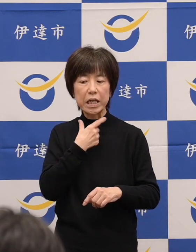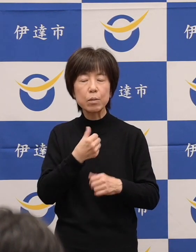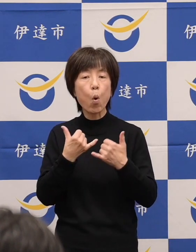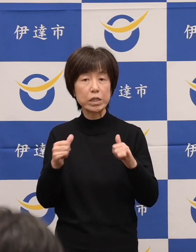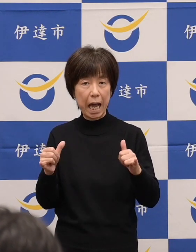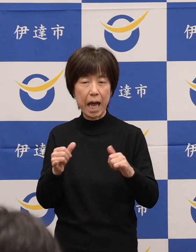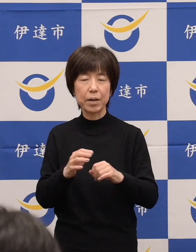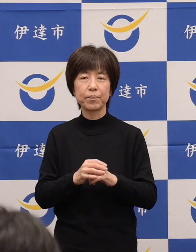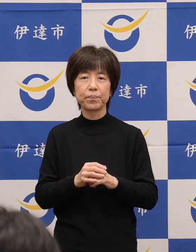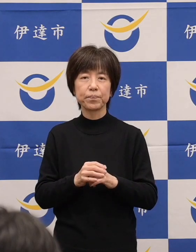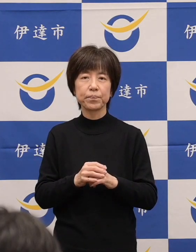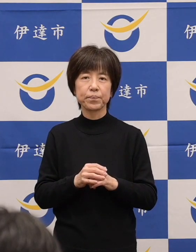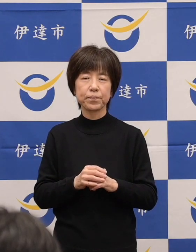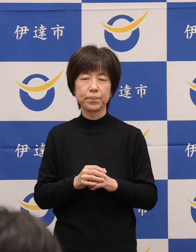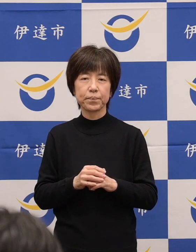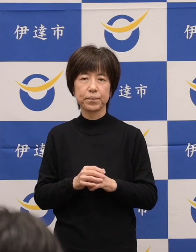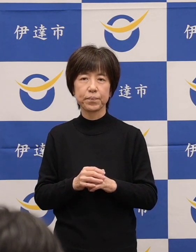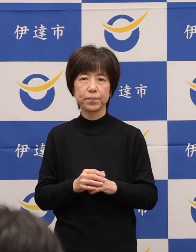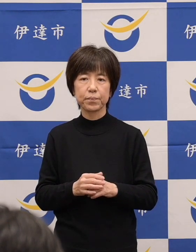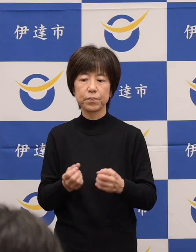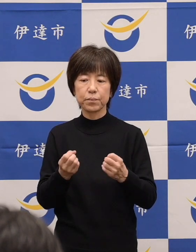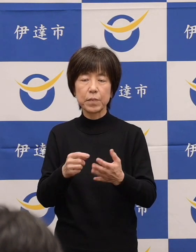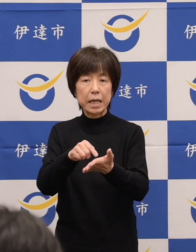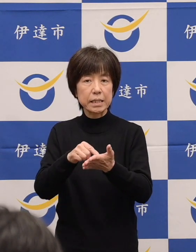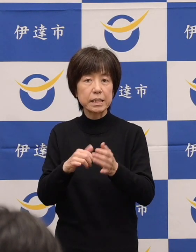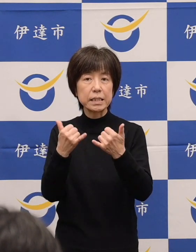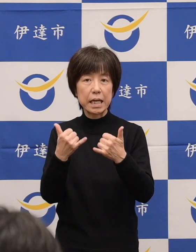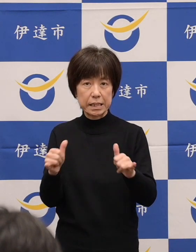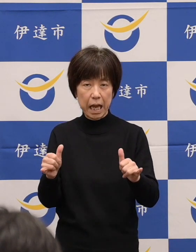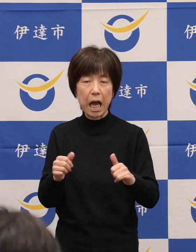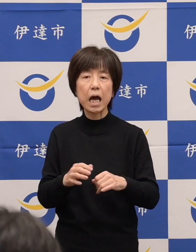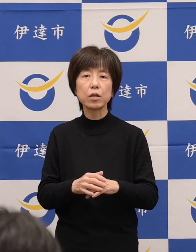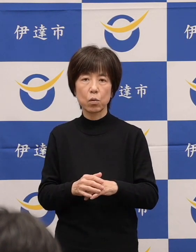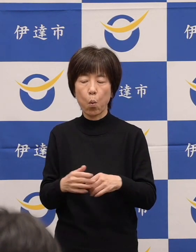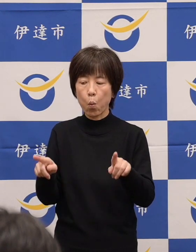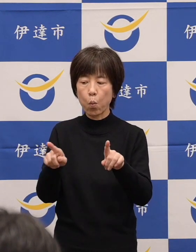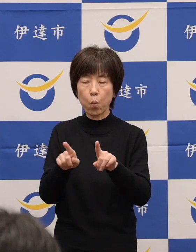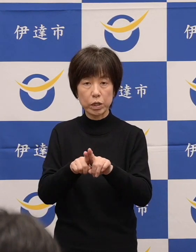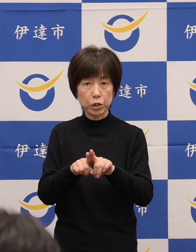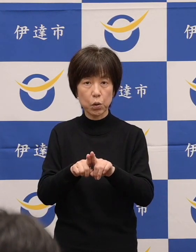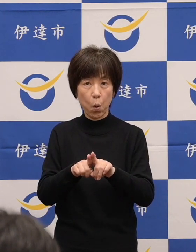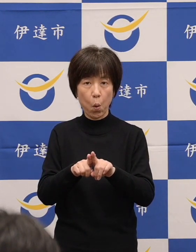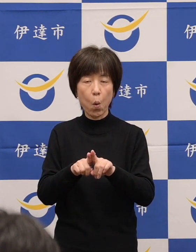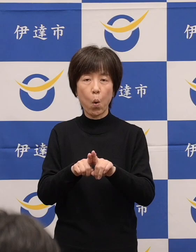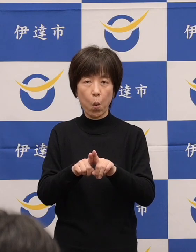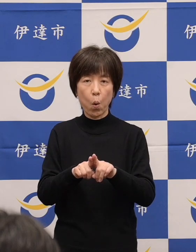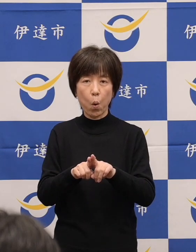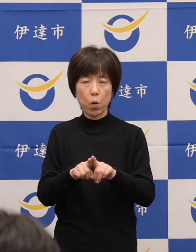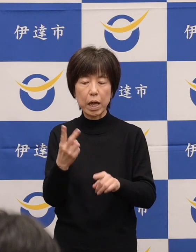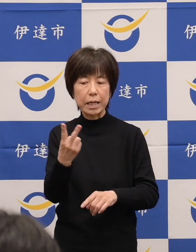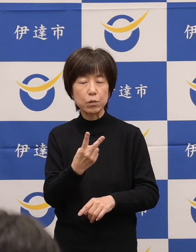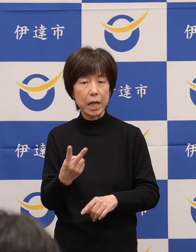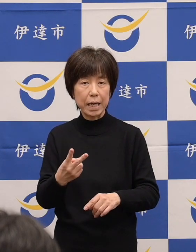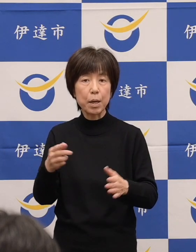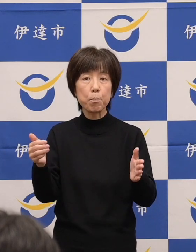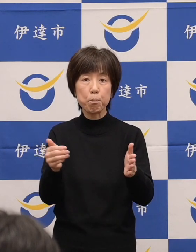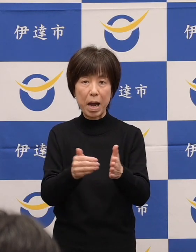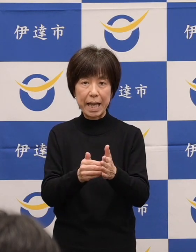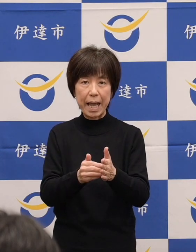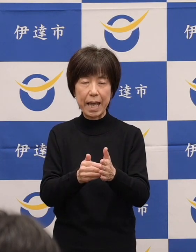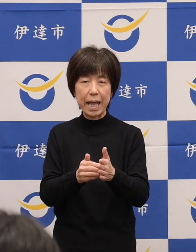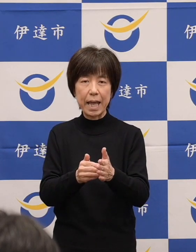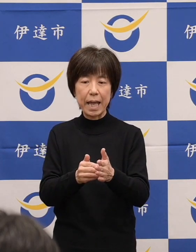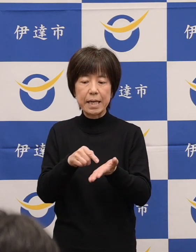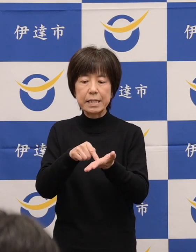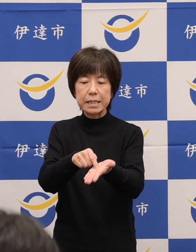希望者ですが、申請者及び同行者の2名までの宿泊申請